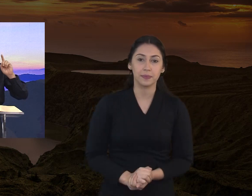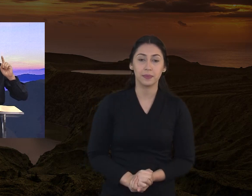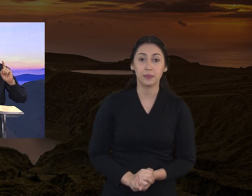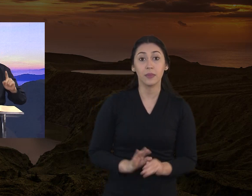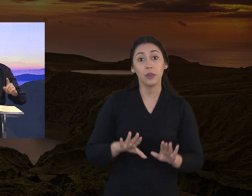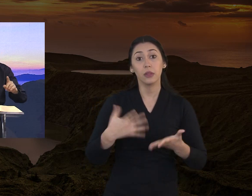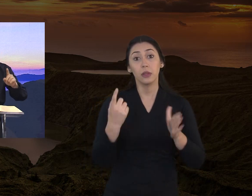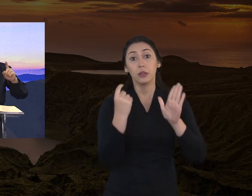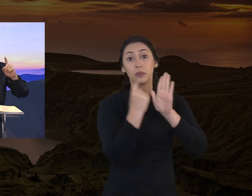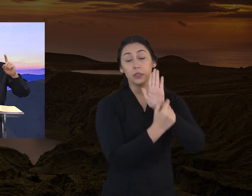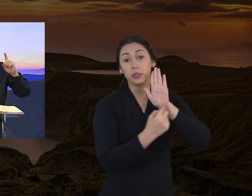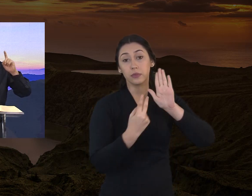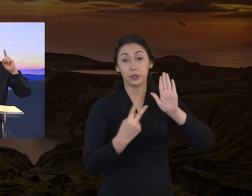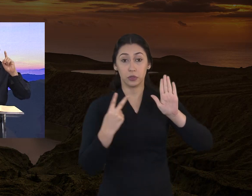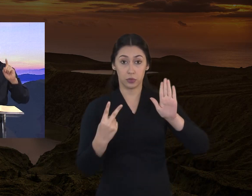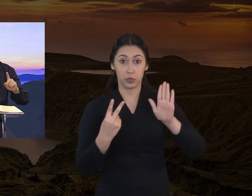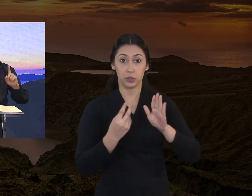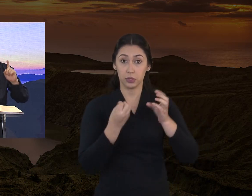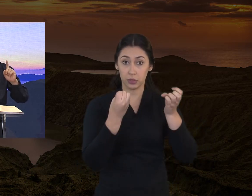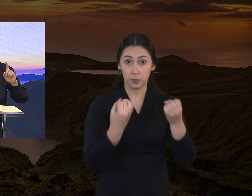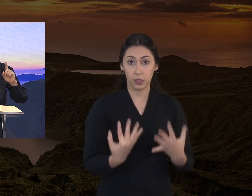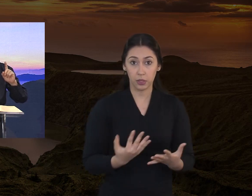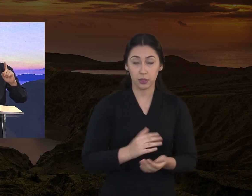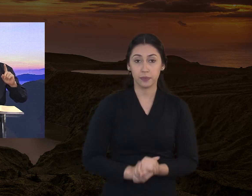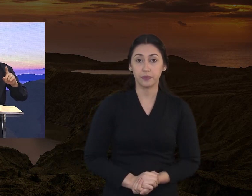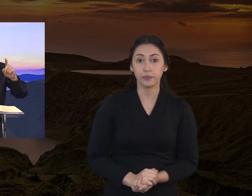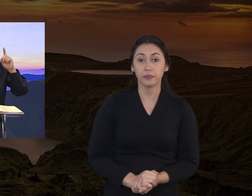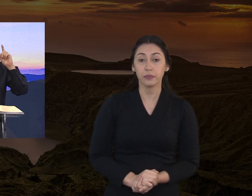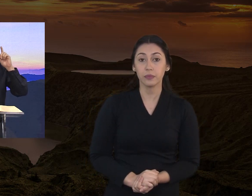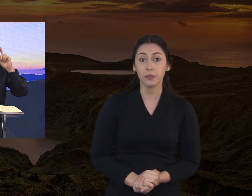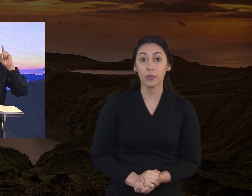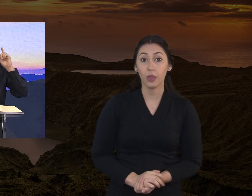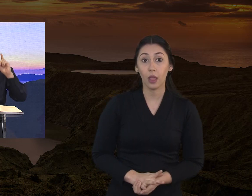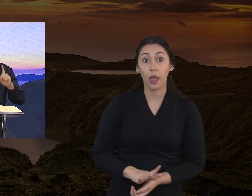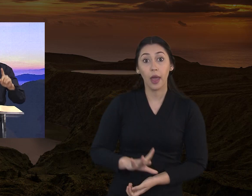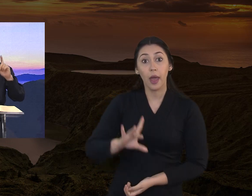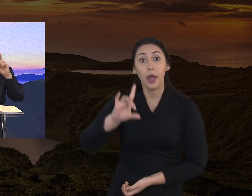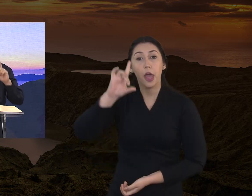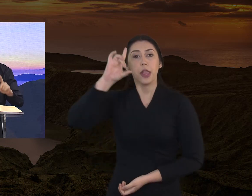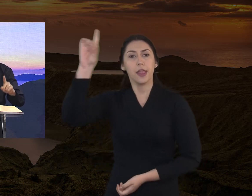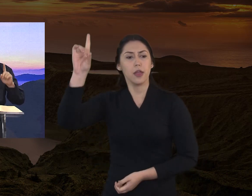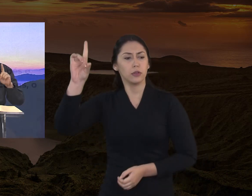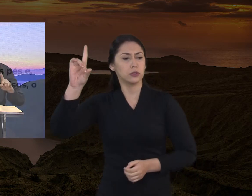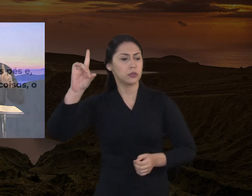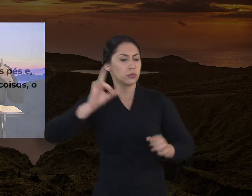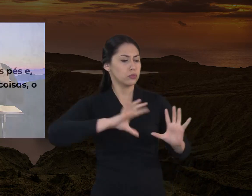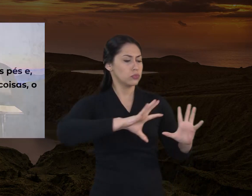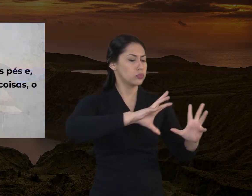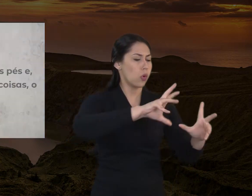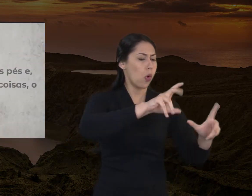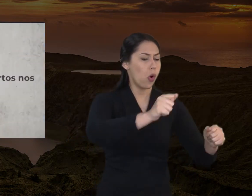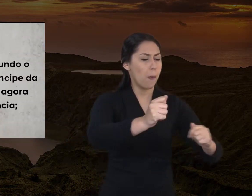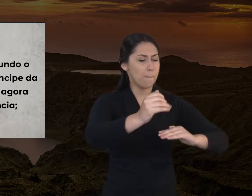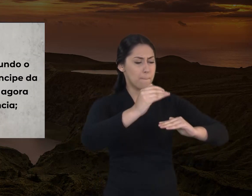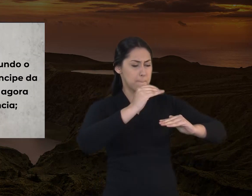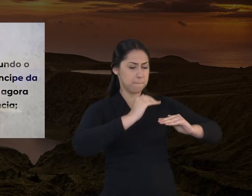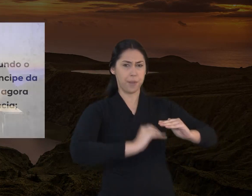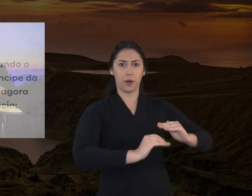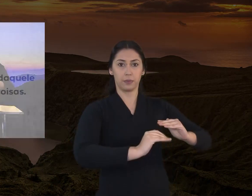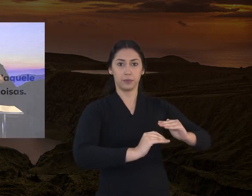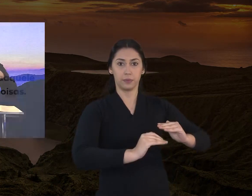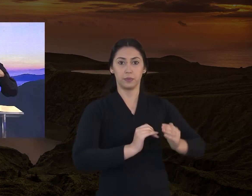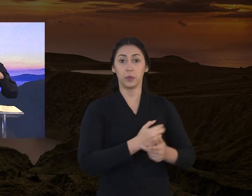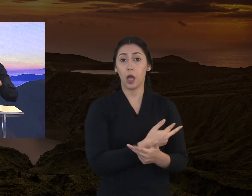no versículo 22, ele, para ser o cabeça, ele pôs todas todas as coisas debaixo dos pés, quer dizer,